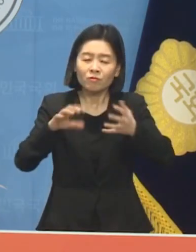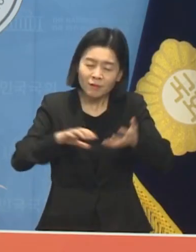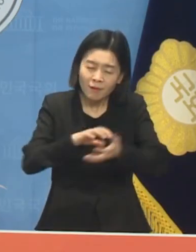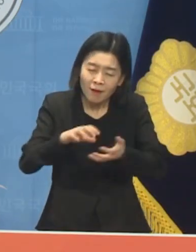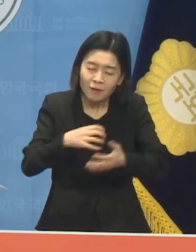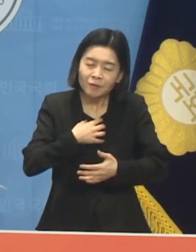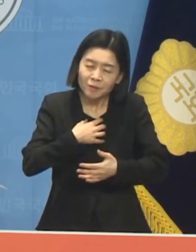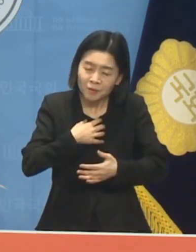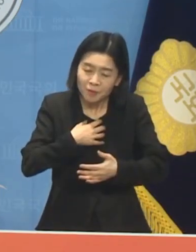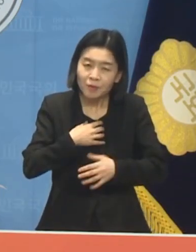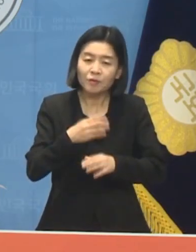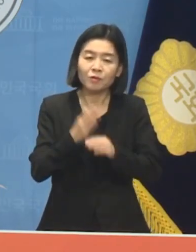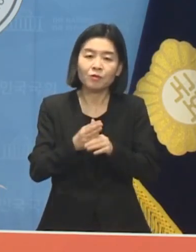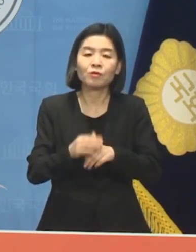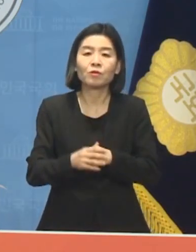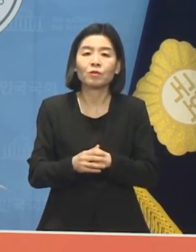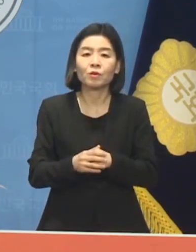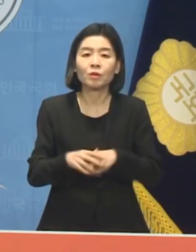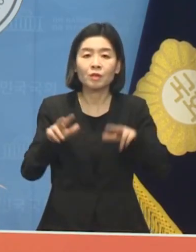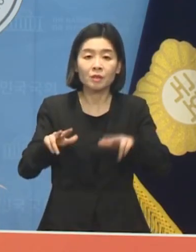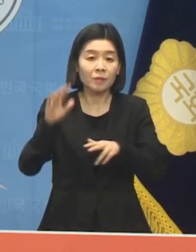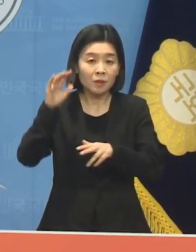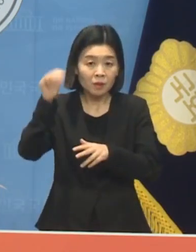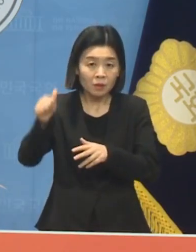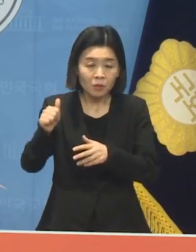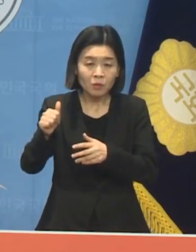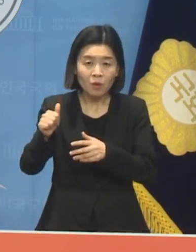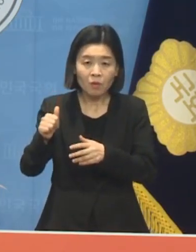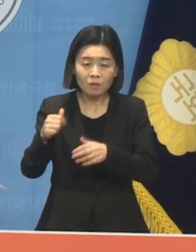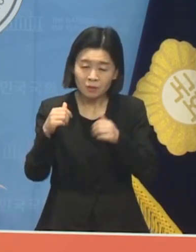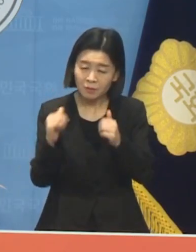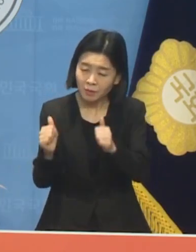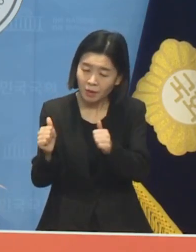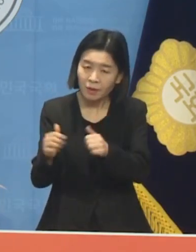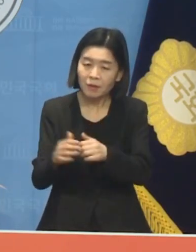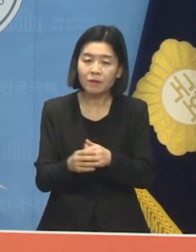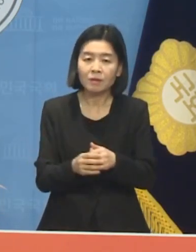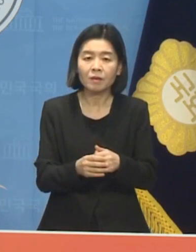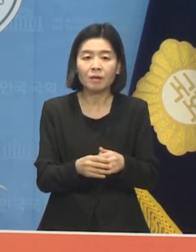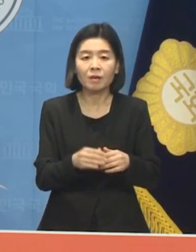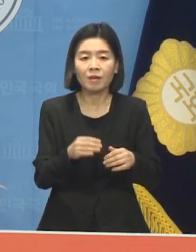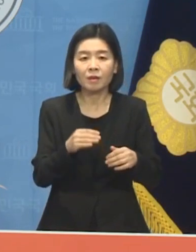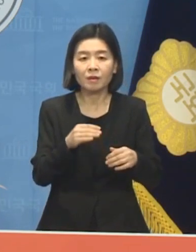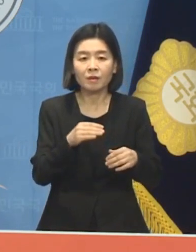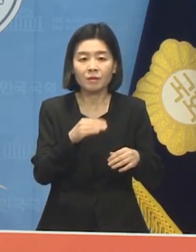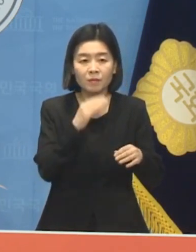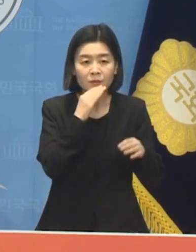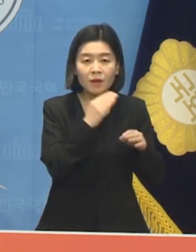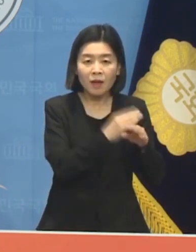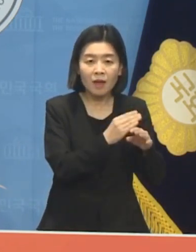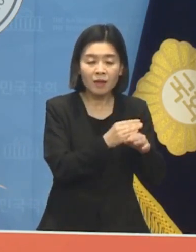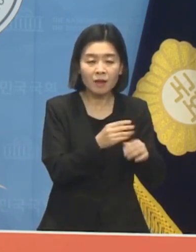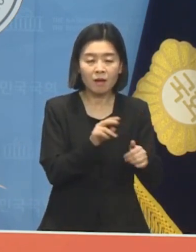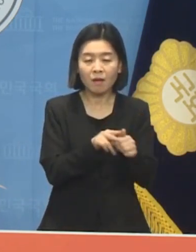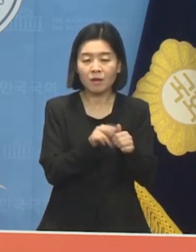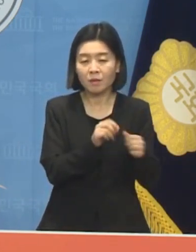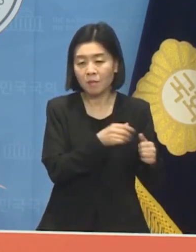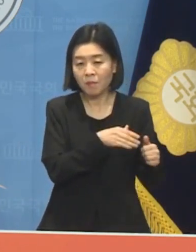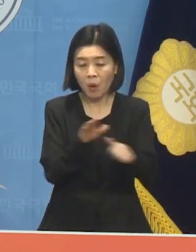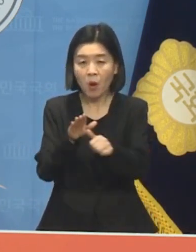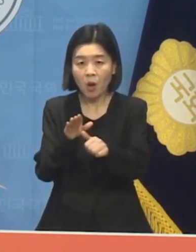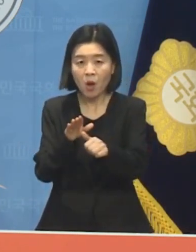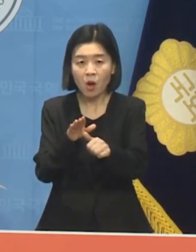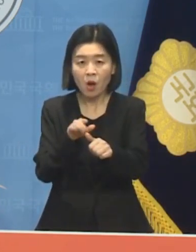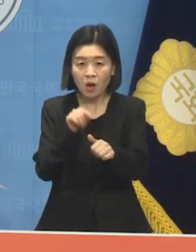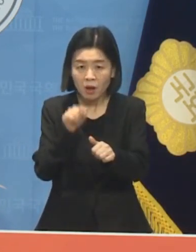있다. 현직 대통령을 재판하면서 난파 간첩의 인권에 준하는 법적